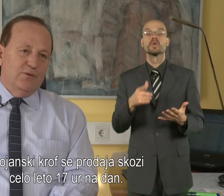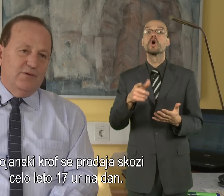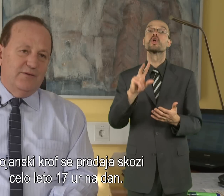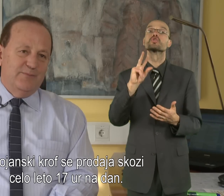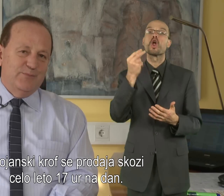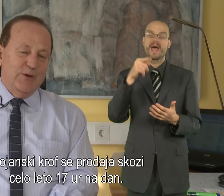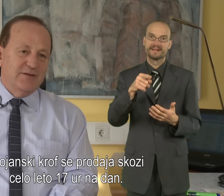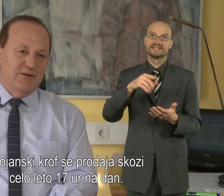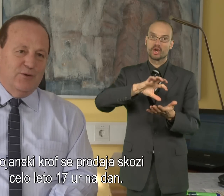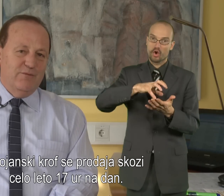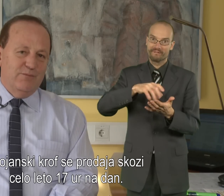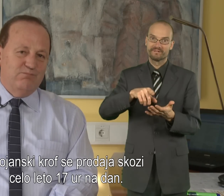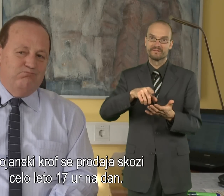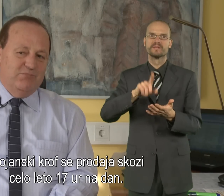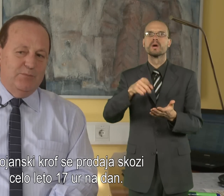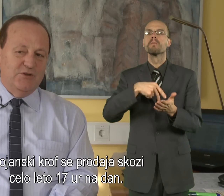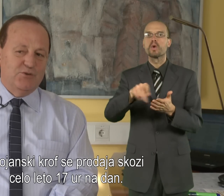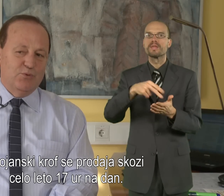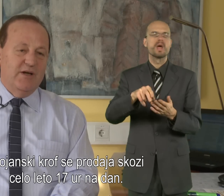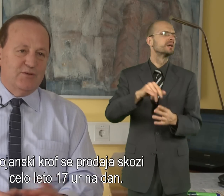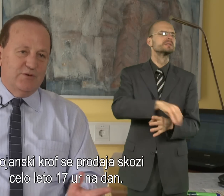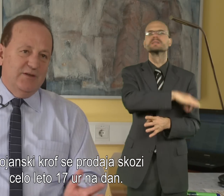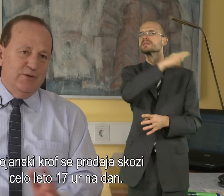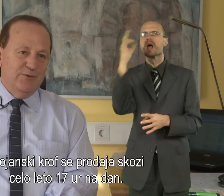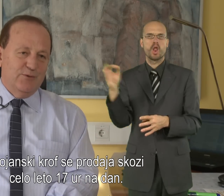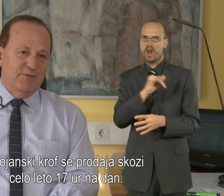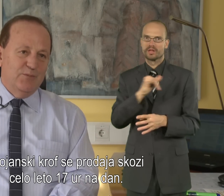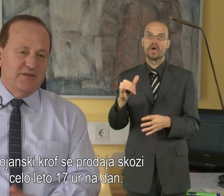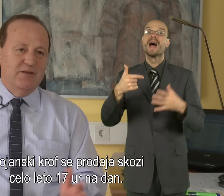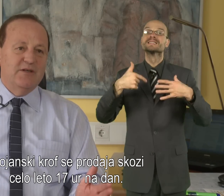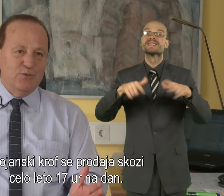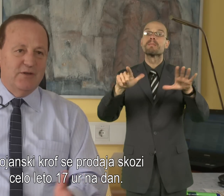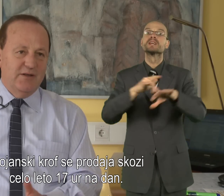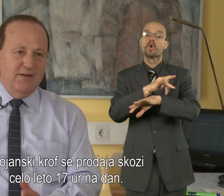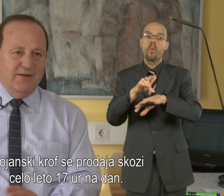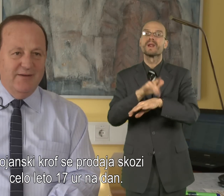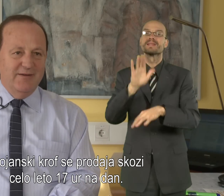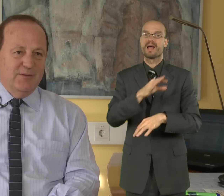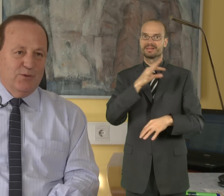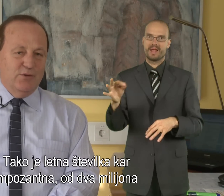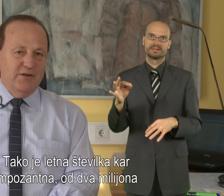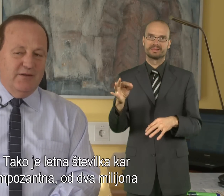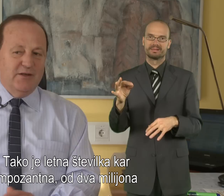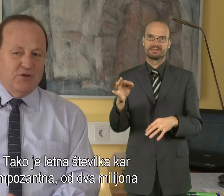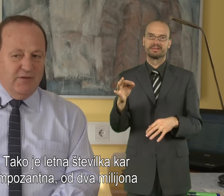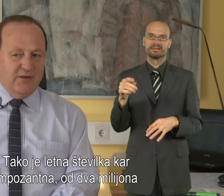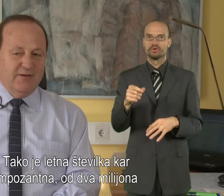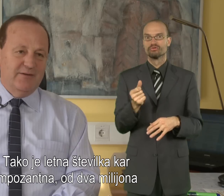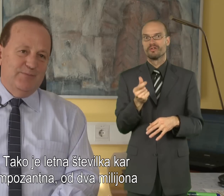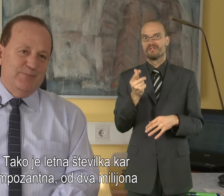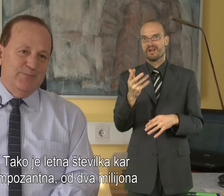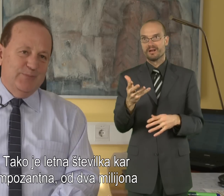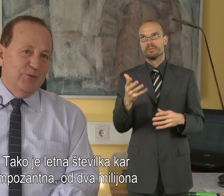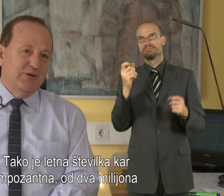Ja, trojanski krof se pač prodaja skozi celo leto, kot vemo, 17 ur na dan, tako da je neka številka